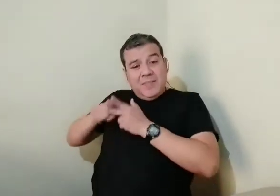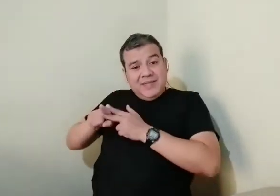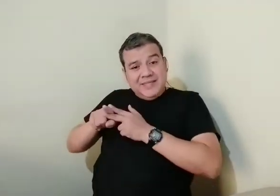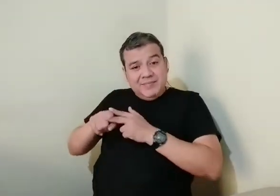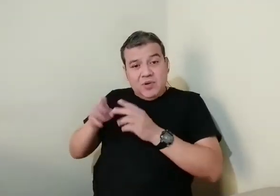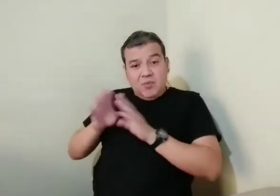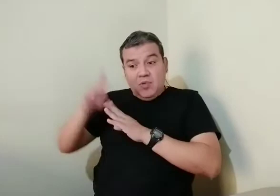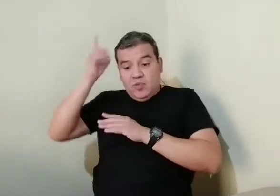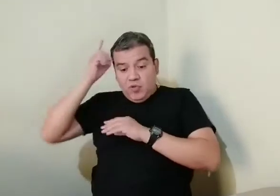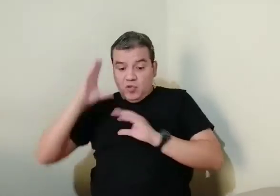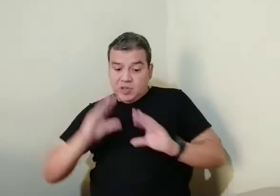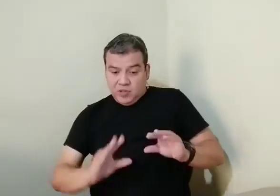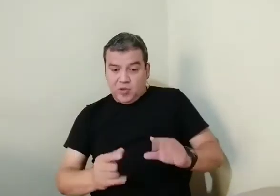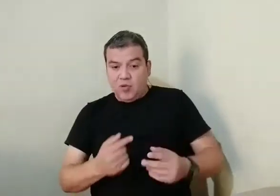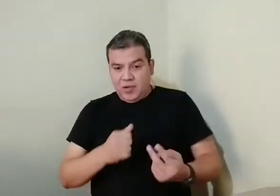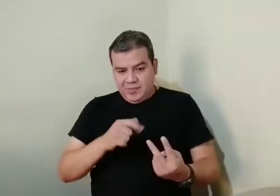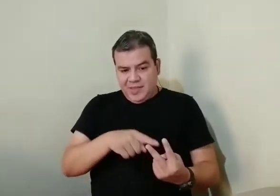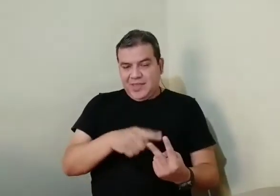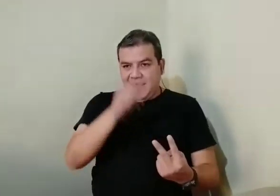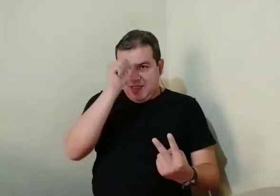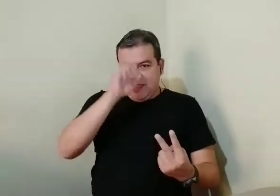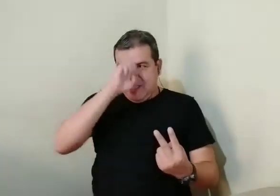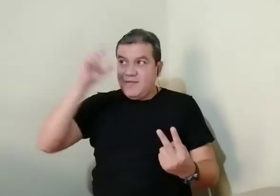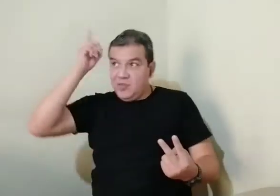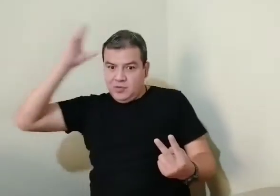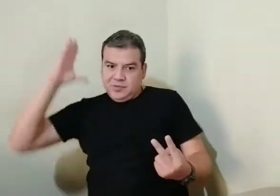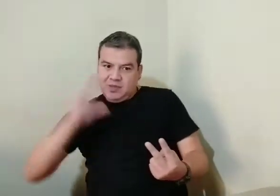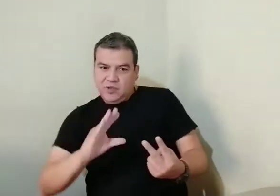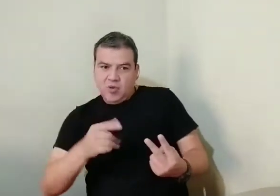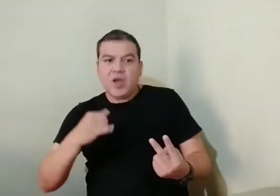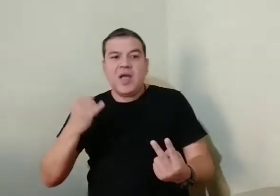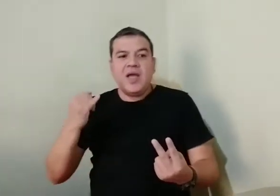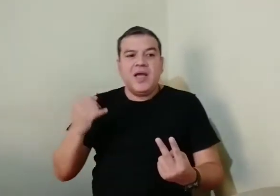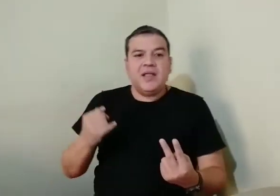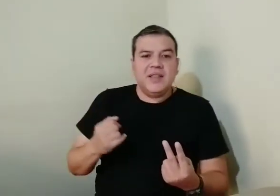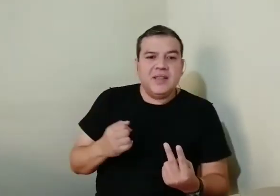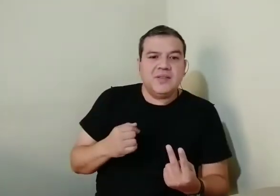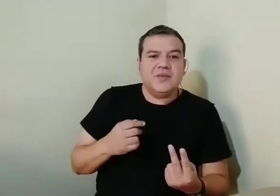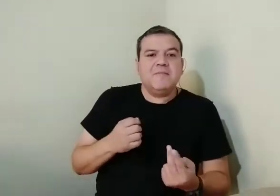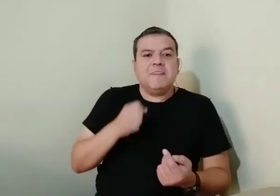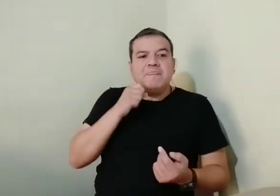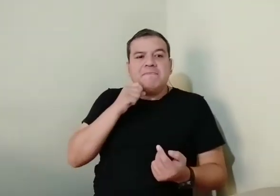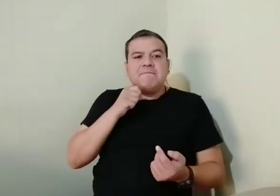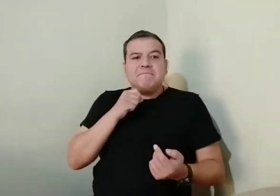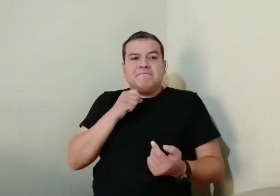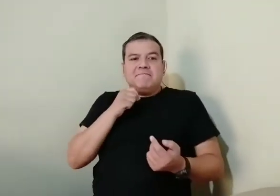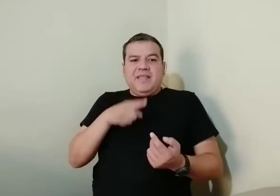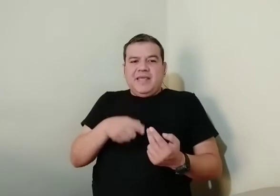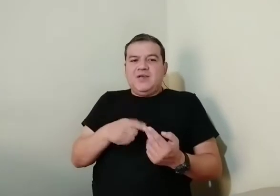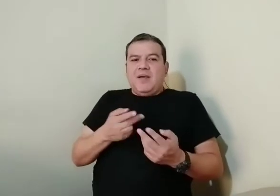nuestros primeros padres. Dice el libro de la educación, página 20.